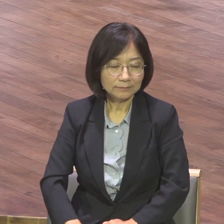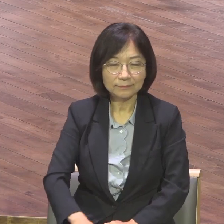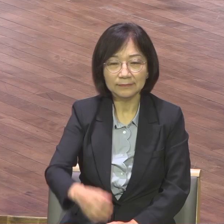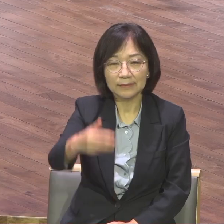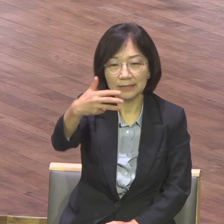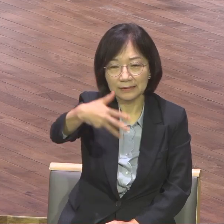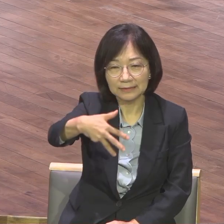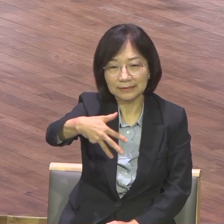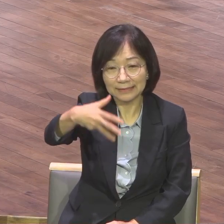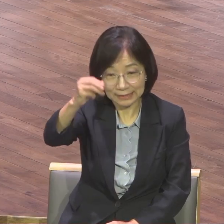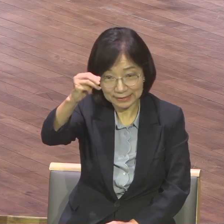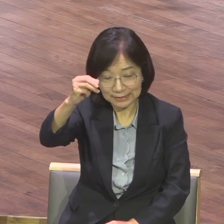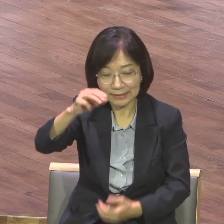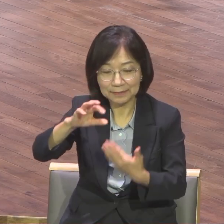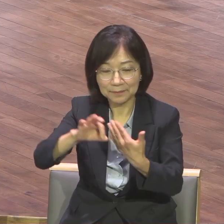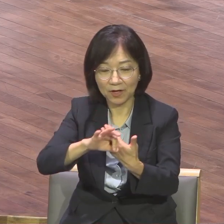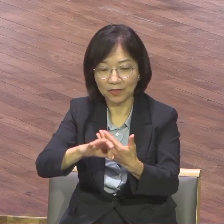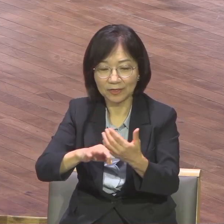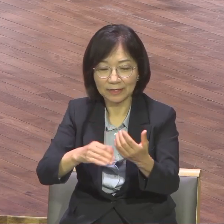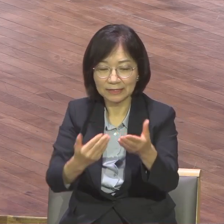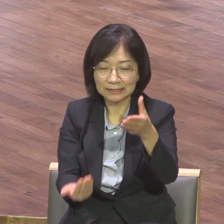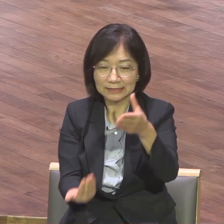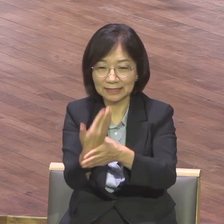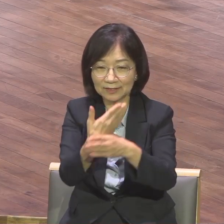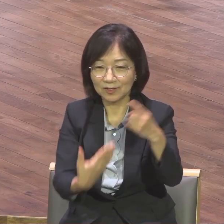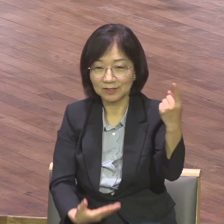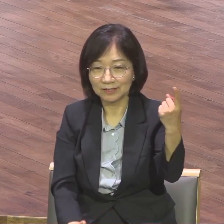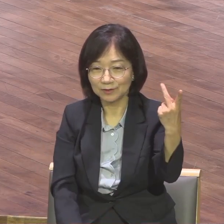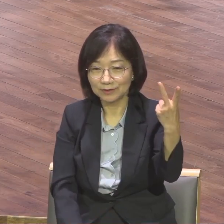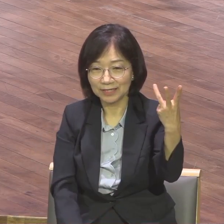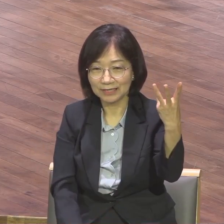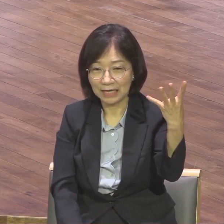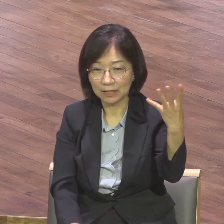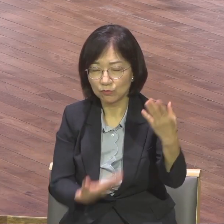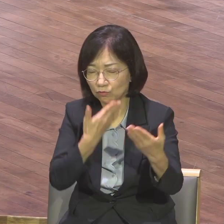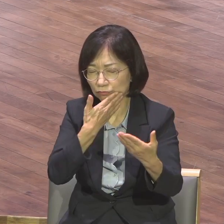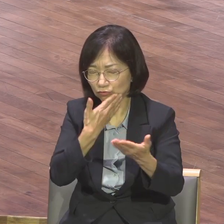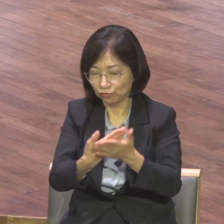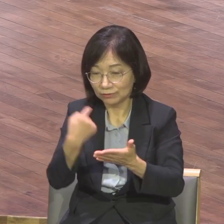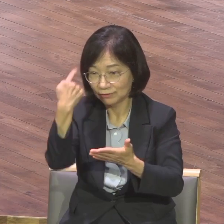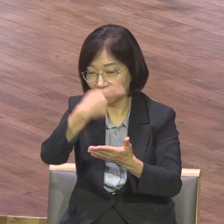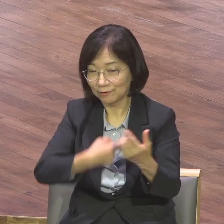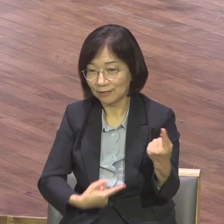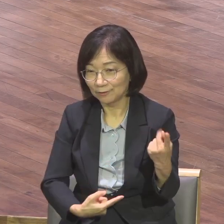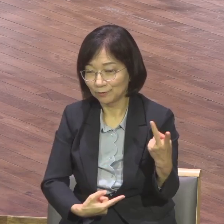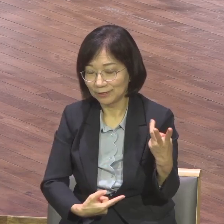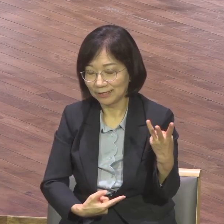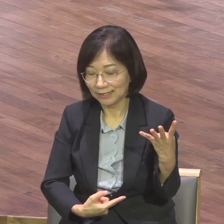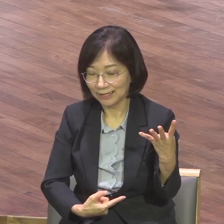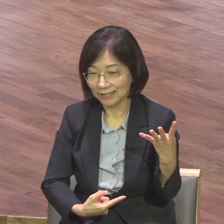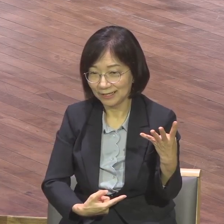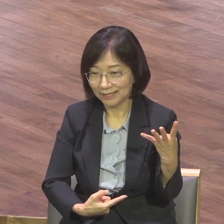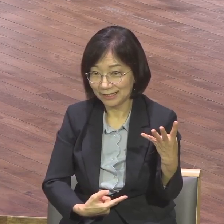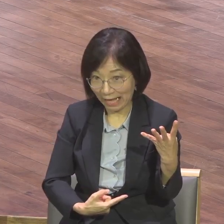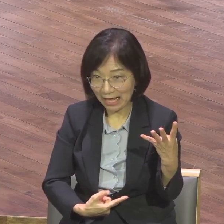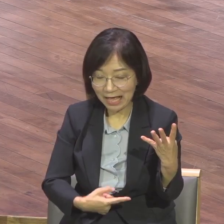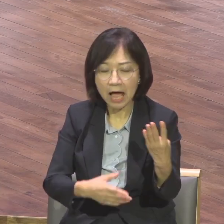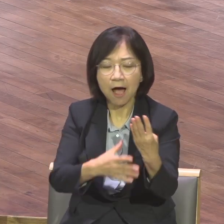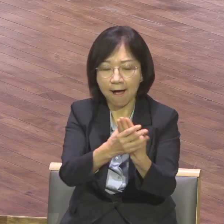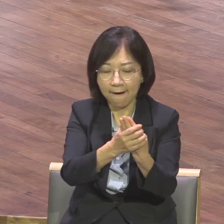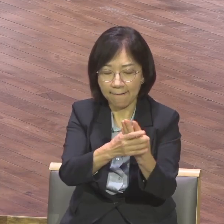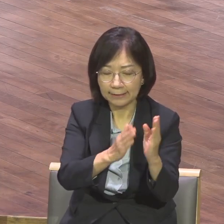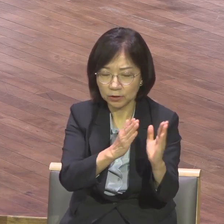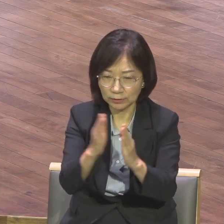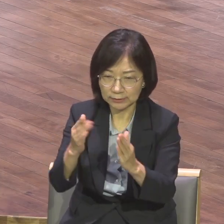내 사건 내 인물 탁 기억해버려야 돼요. 내 사건 내 인물 여기 중심으로 창세기 1장 50장까지 쫙 기록됐거든. 그걸